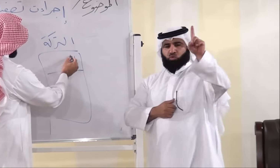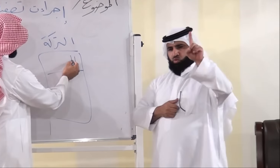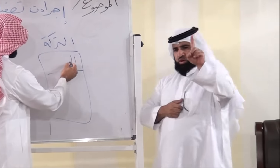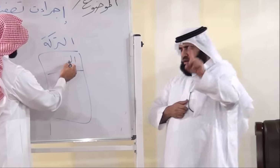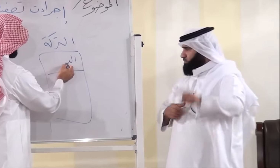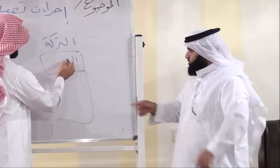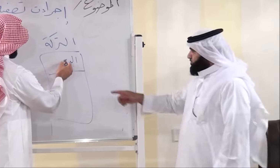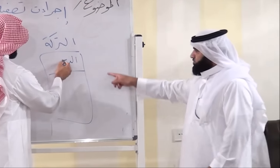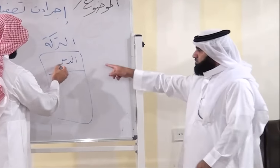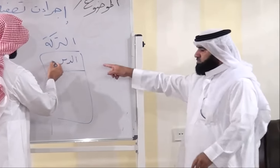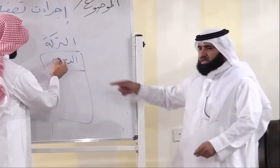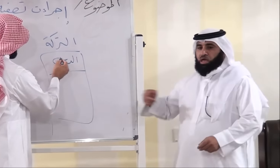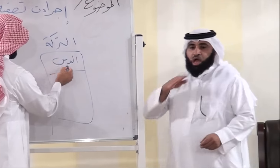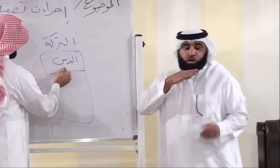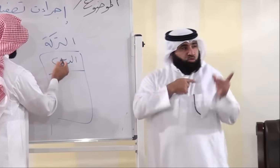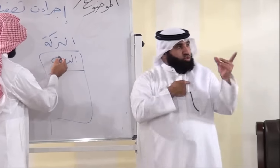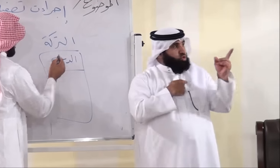الدين.